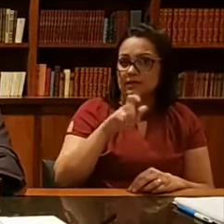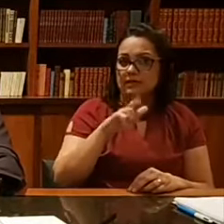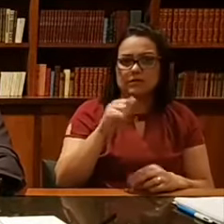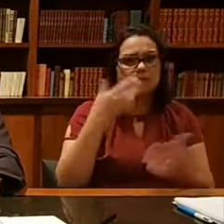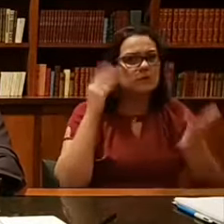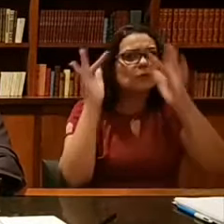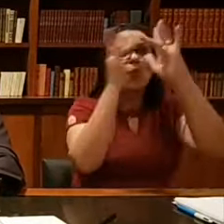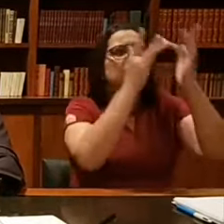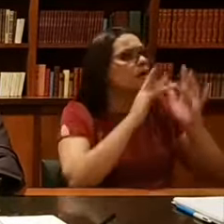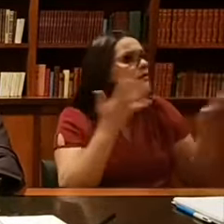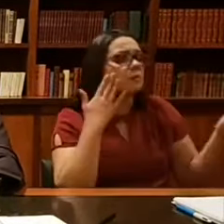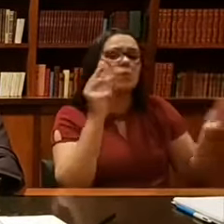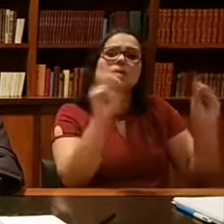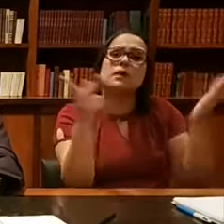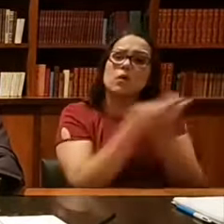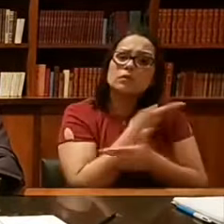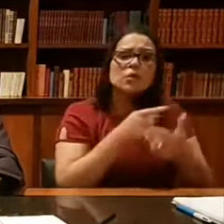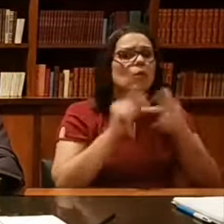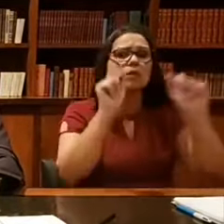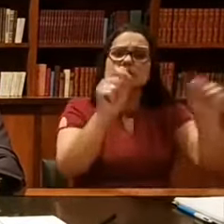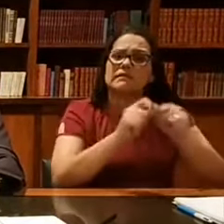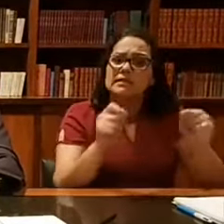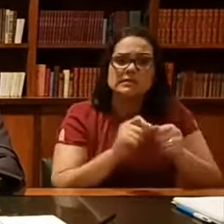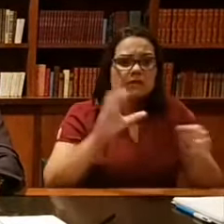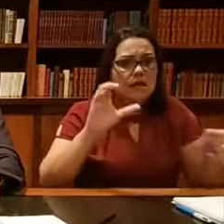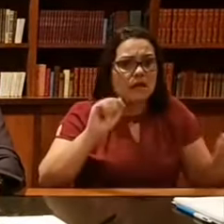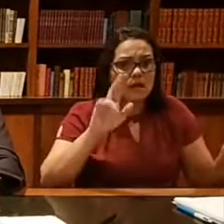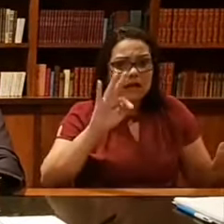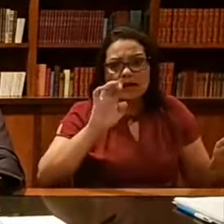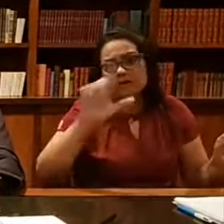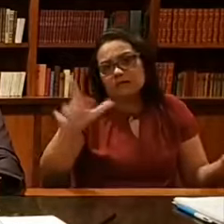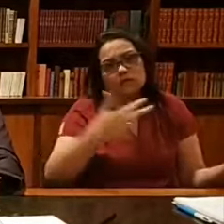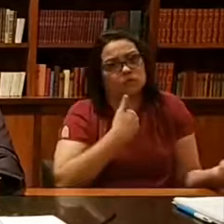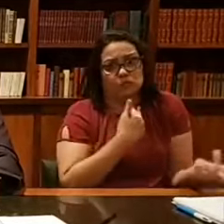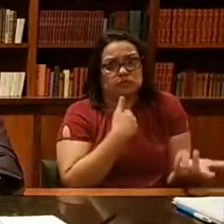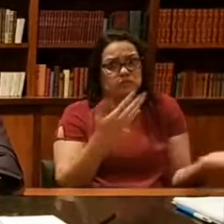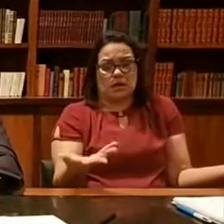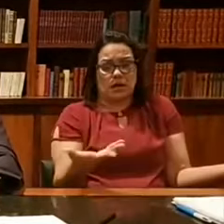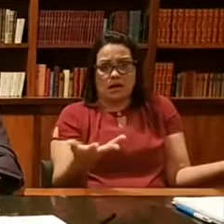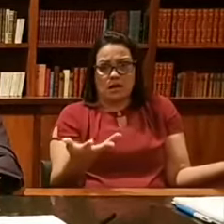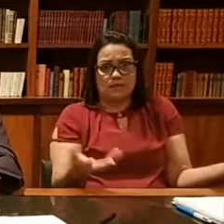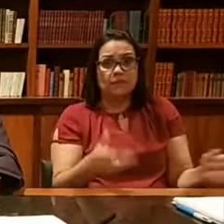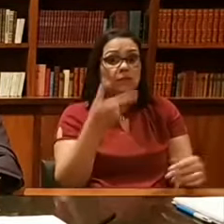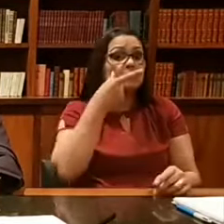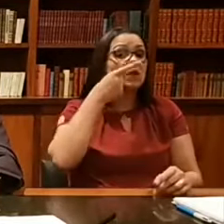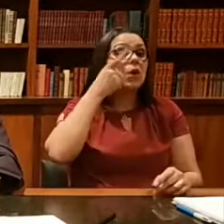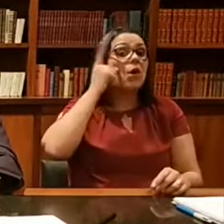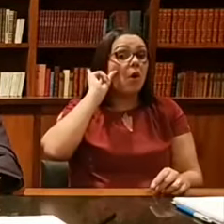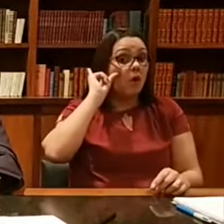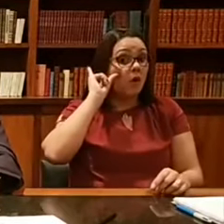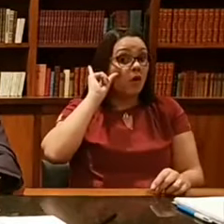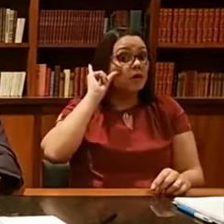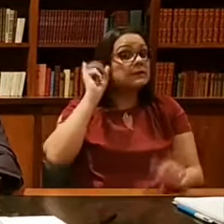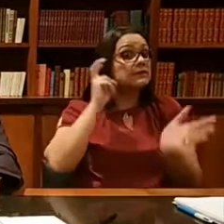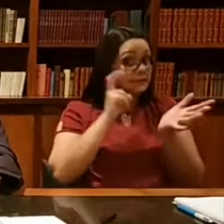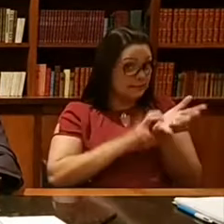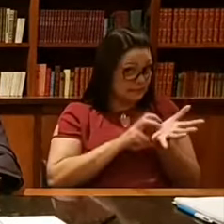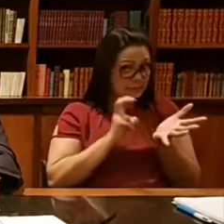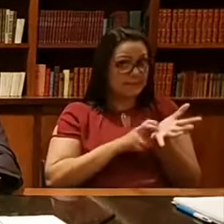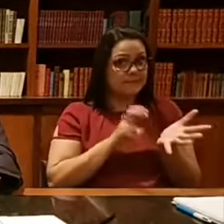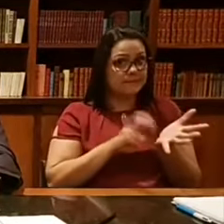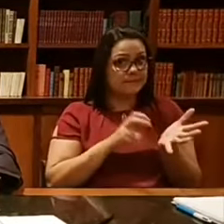que está acontecendo, cartel, sei lá o que for. Isso não pode continuar acontecendo. Ontem mesmo em Brasília, ontem pela manhã,